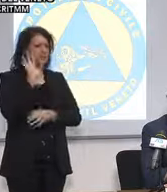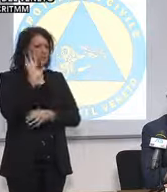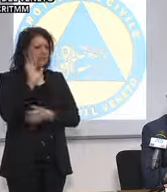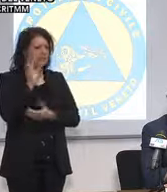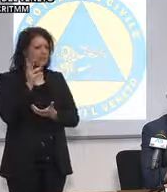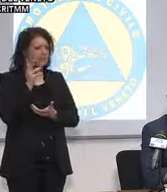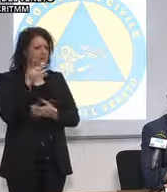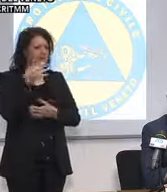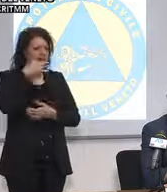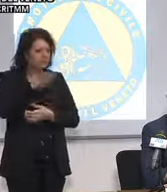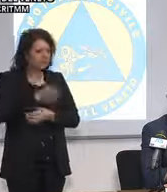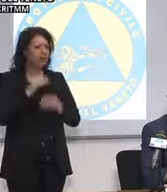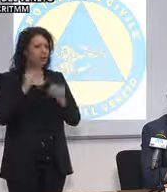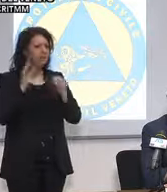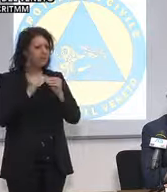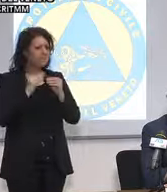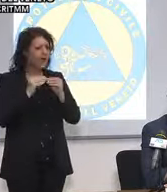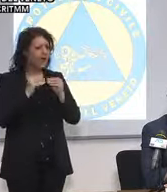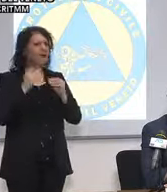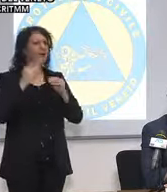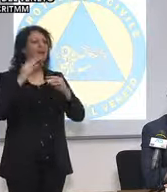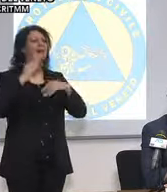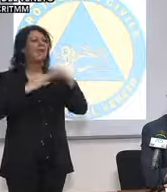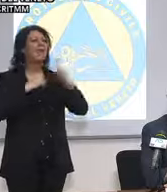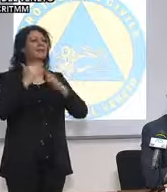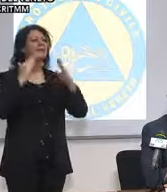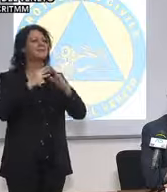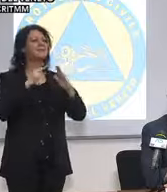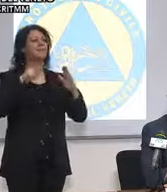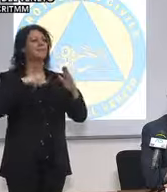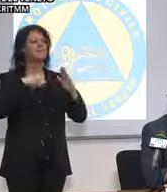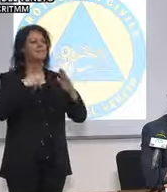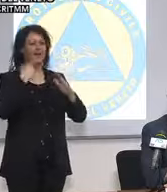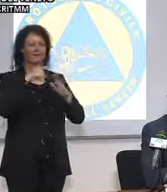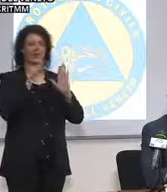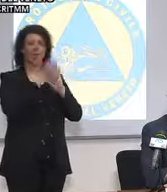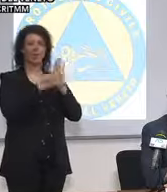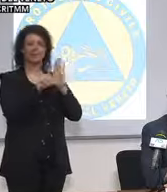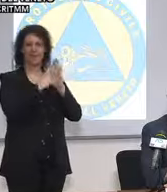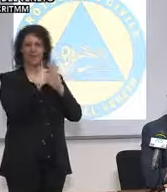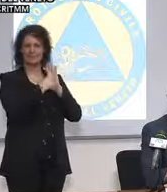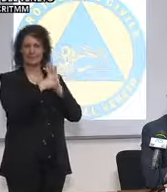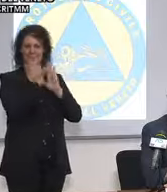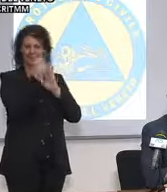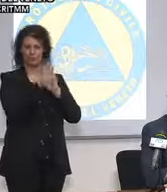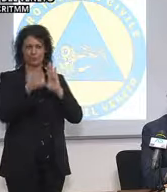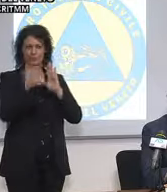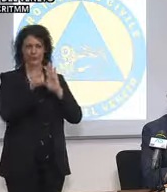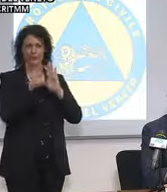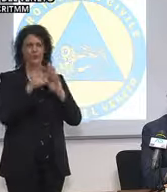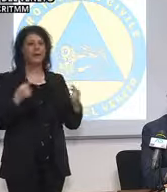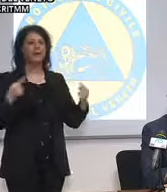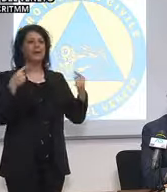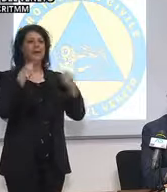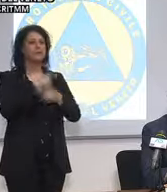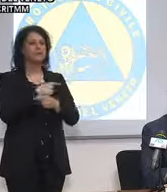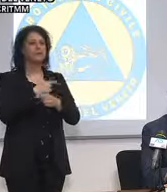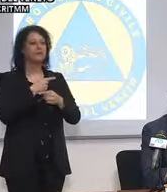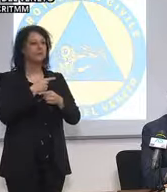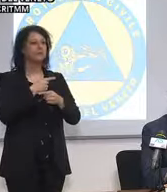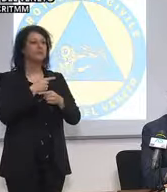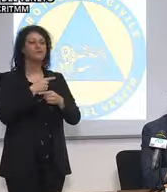Si potessero fare opere di edilizia privata dalla tua ordinanza, invece poi apprendiamo che lo sblocco delle costruzioni